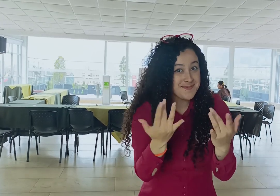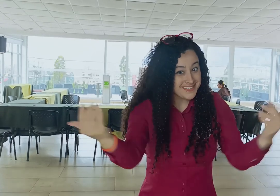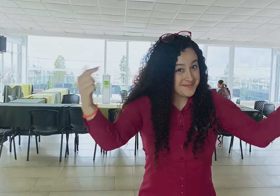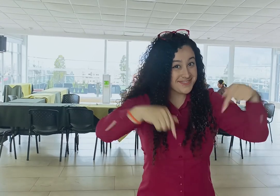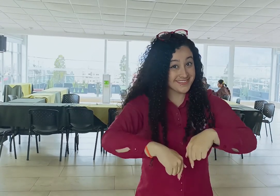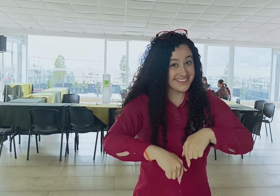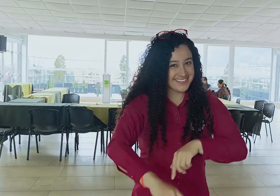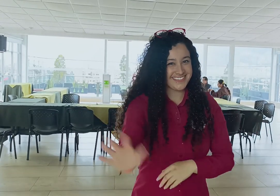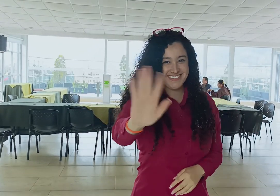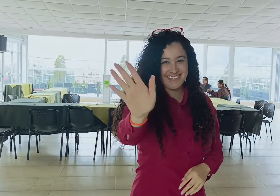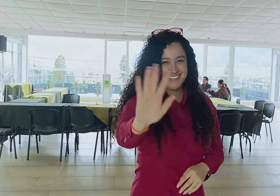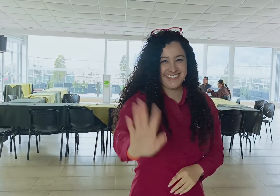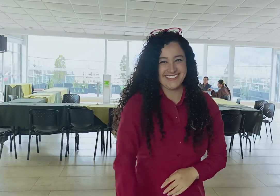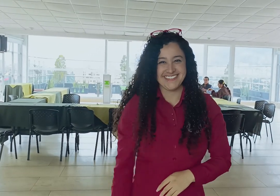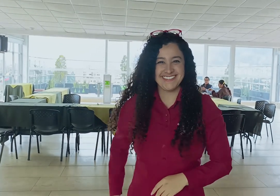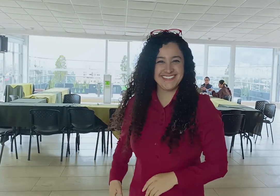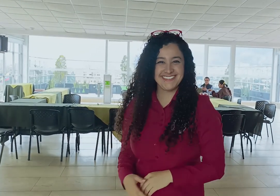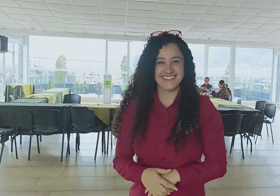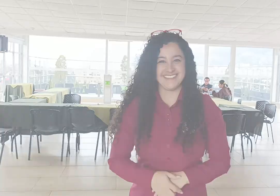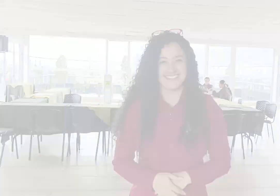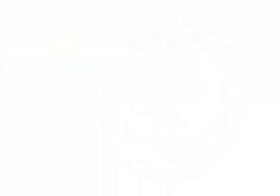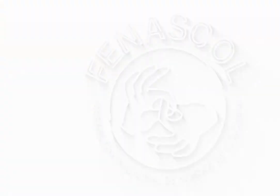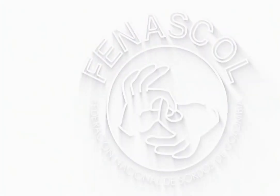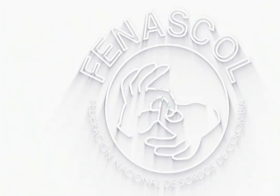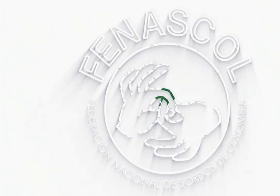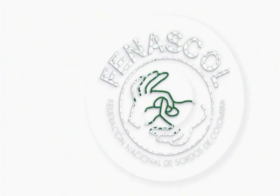internacional los esperamos Hasta luego